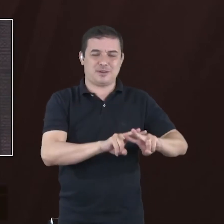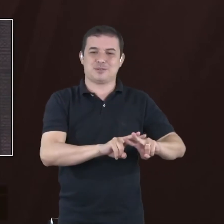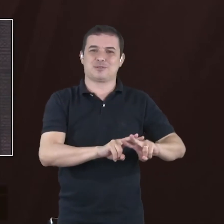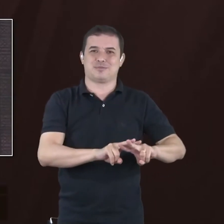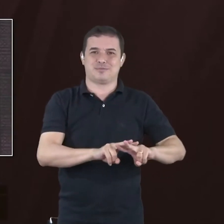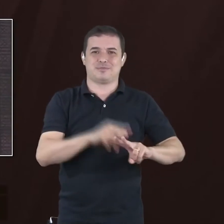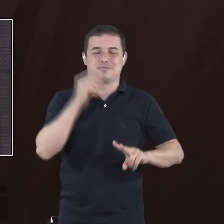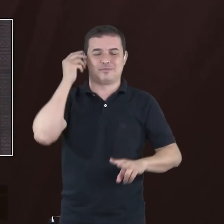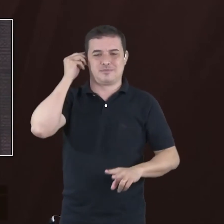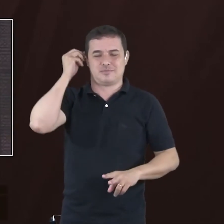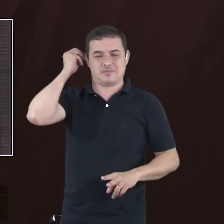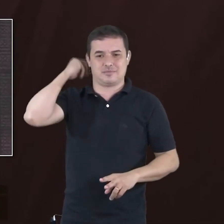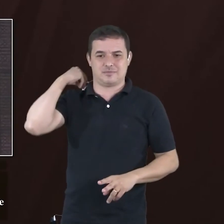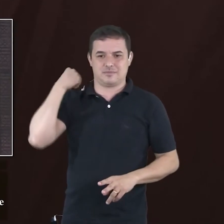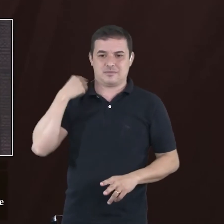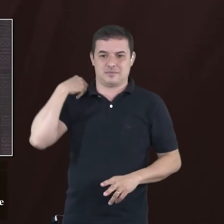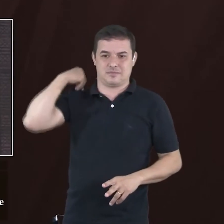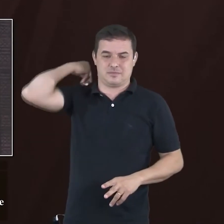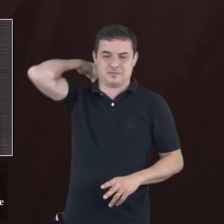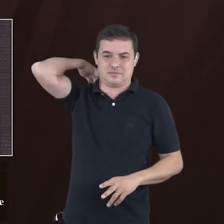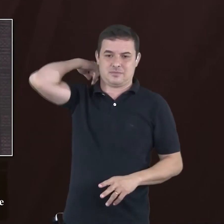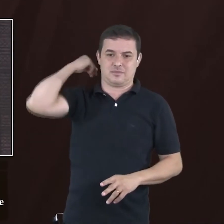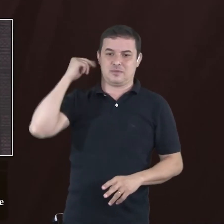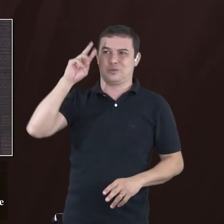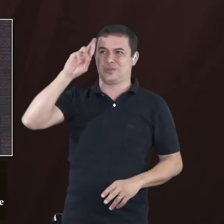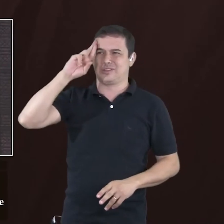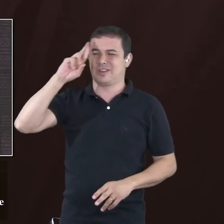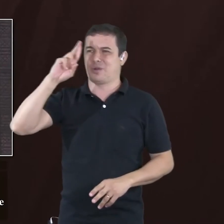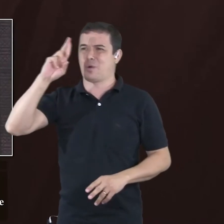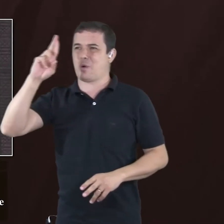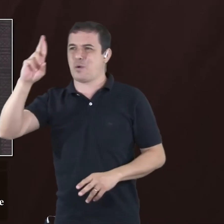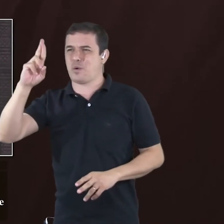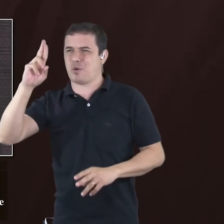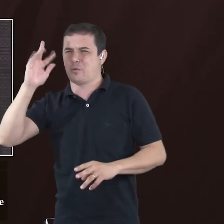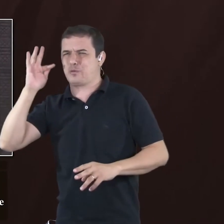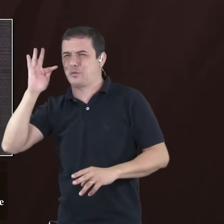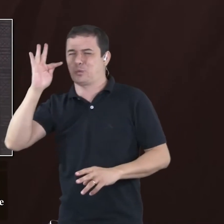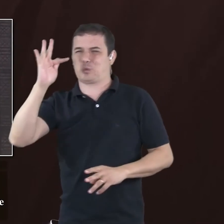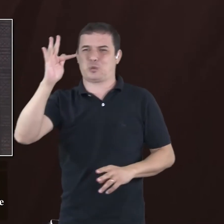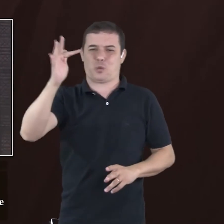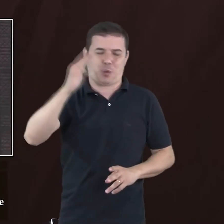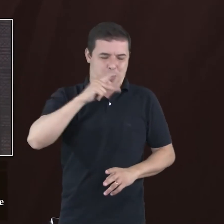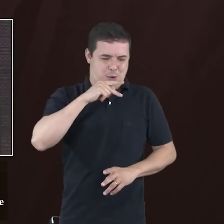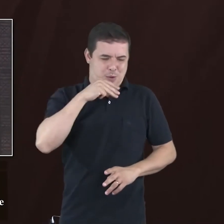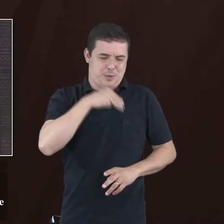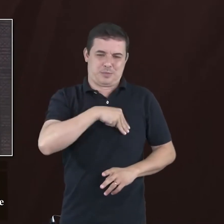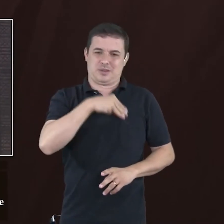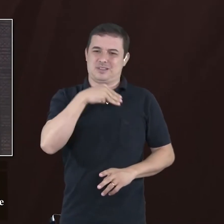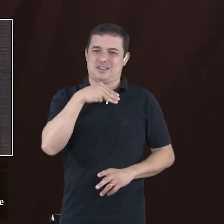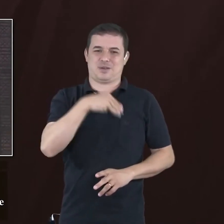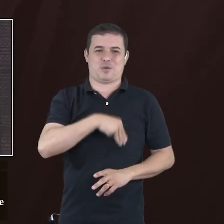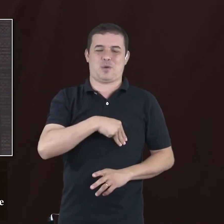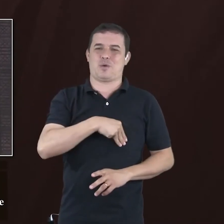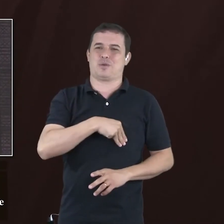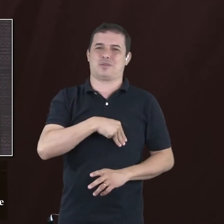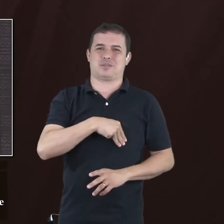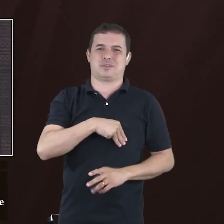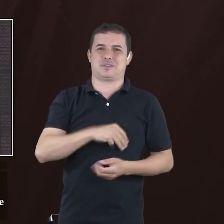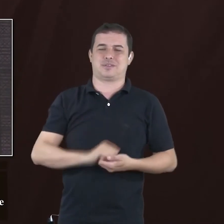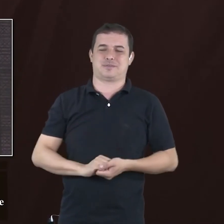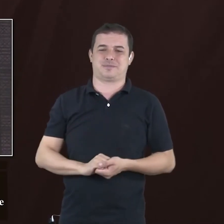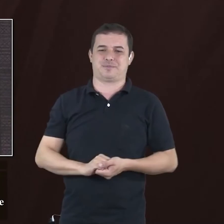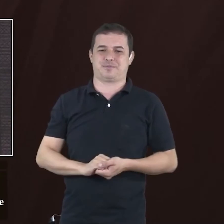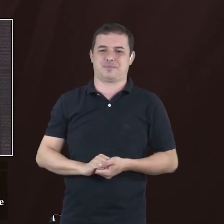18. O Senhor lhe conceda naquele dia achar misericórdia da parte